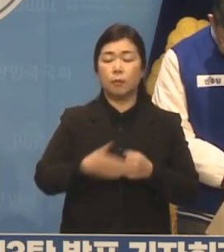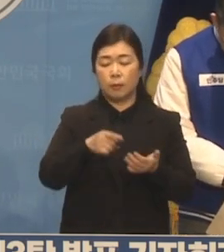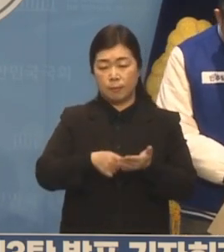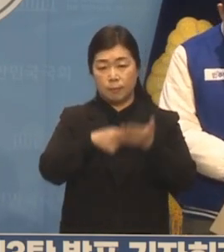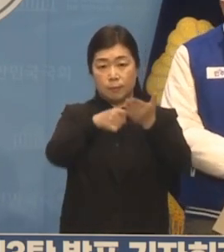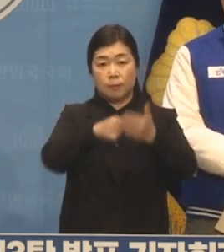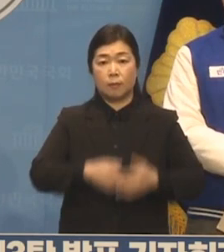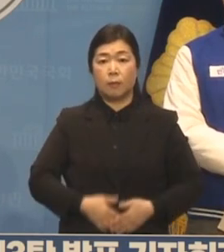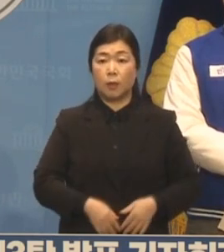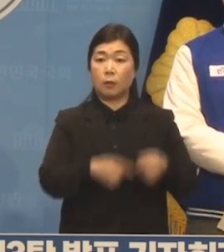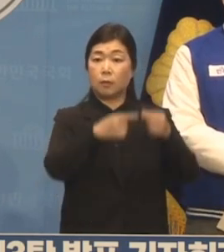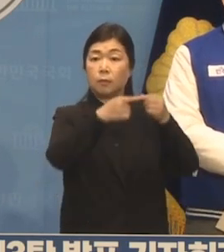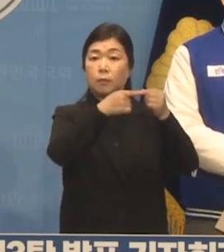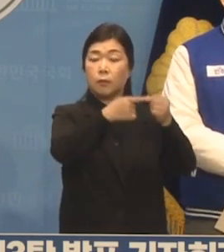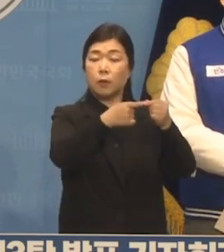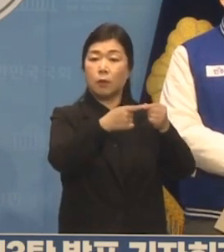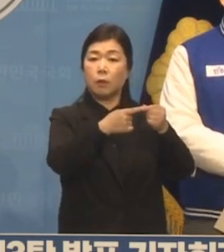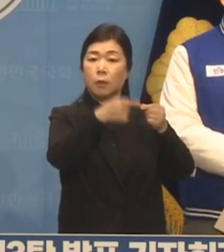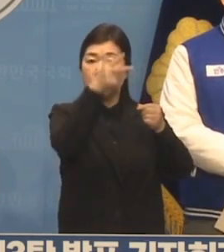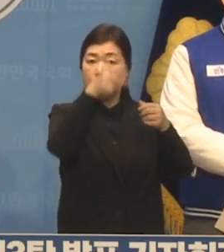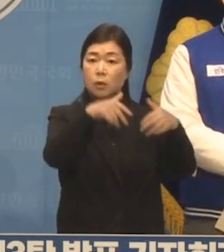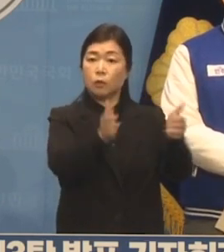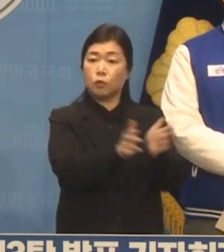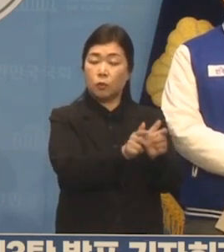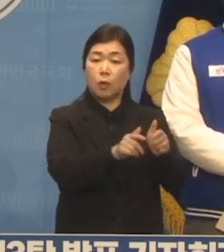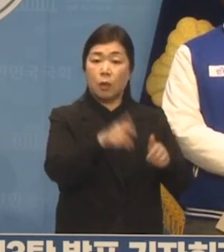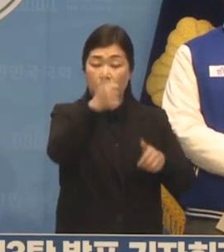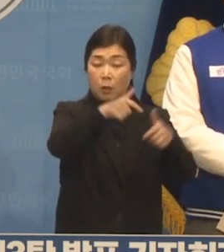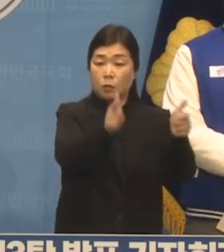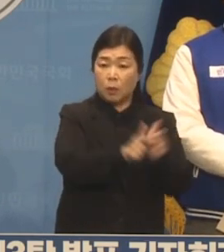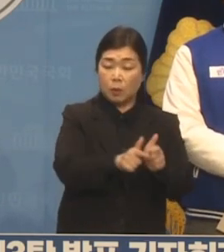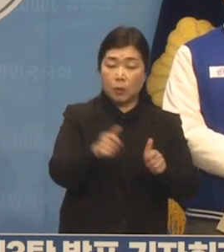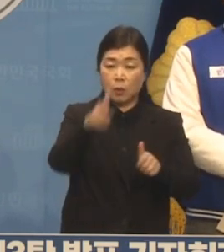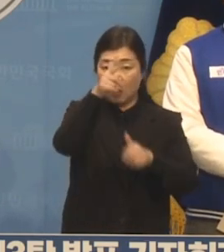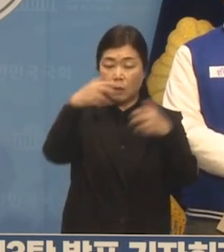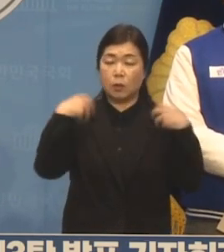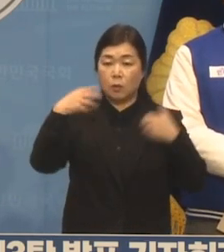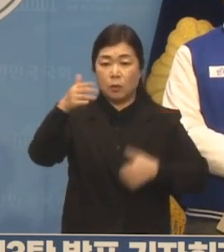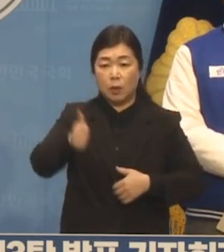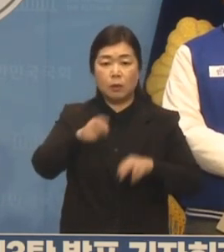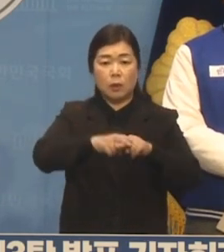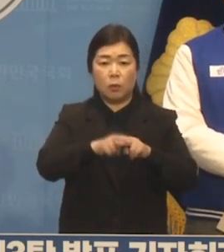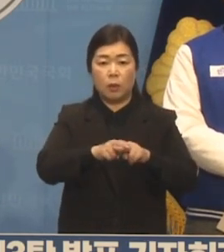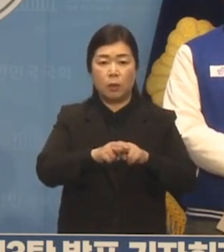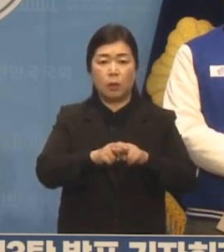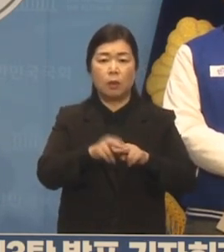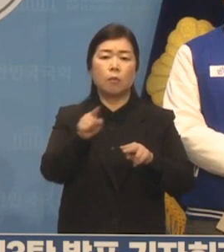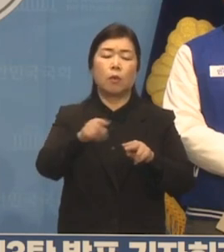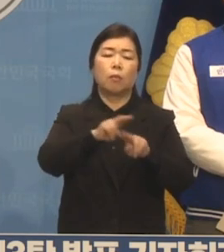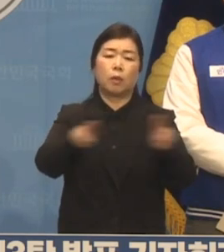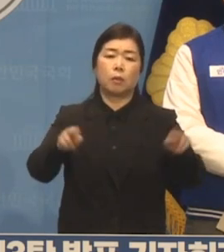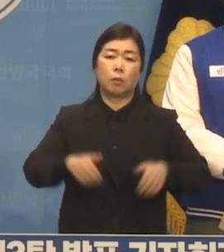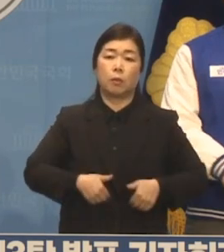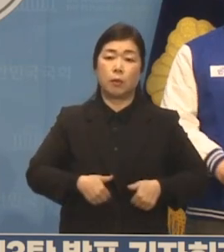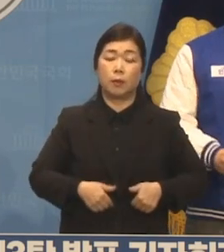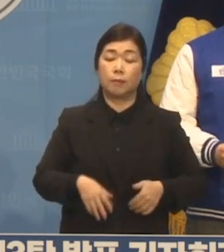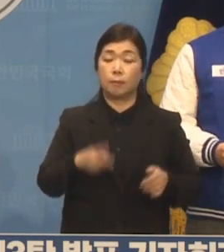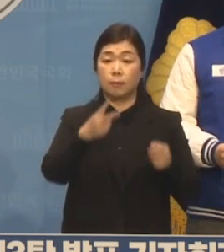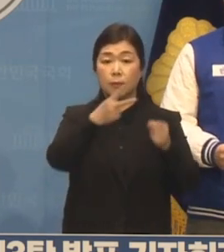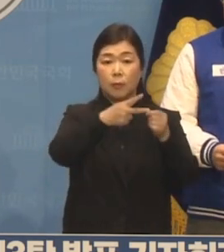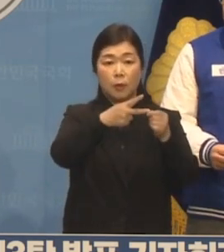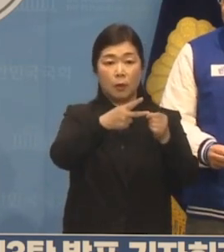제안드립니다. 첫째, 경찰국과 경찰청장 지휘규칙은 폐지되어야 됩니다.